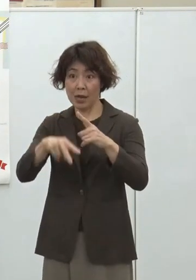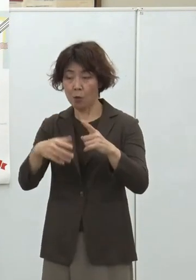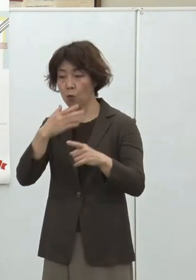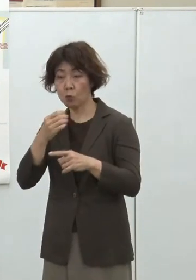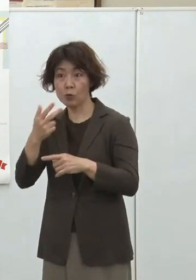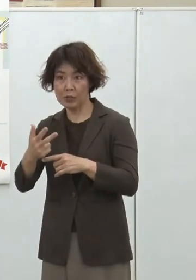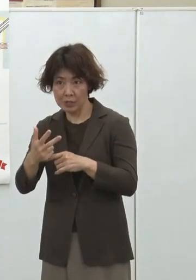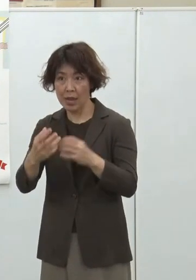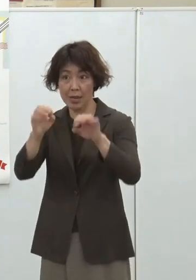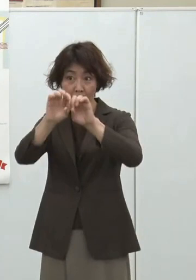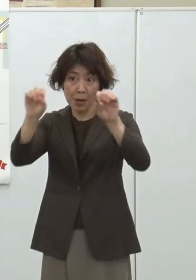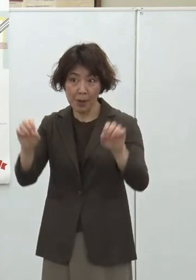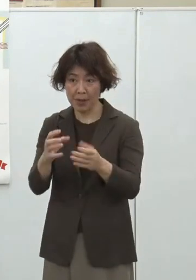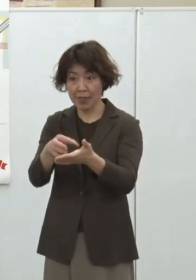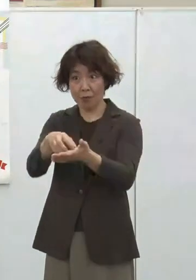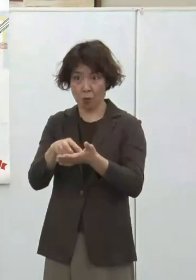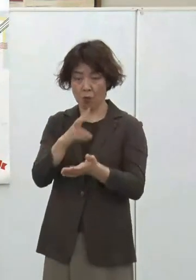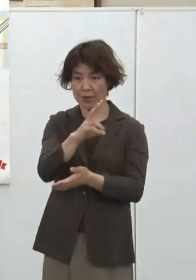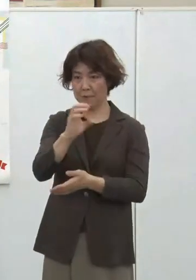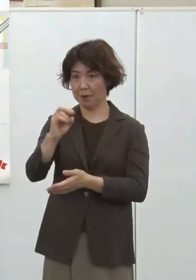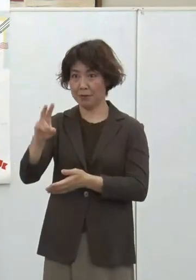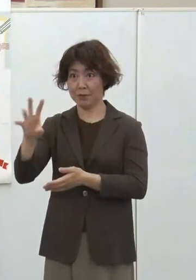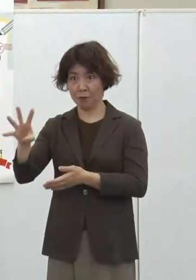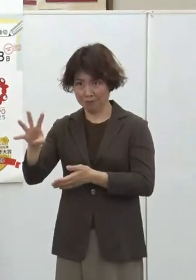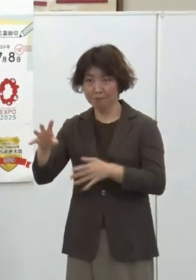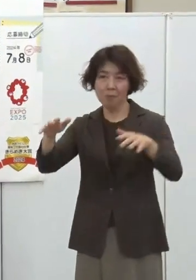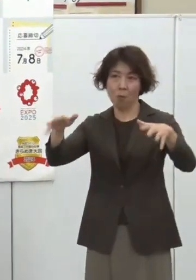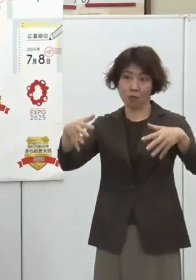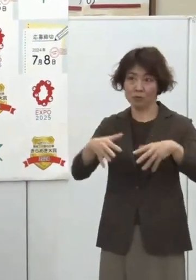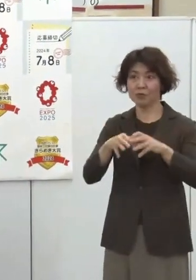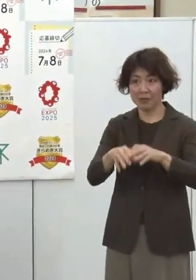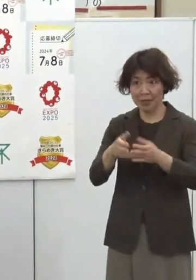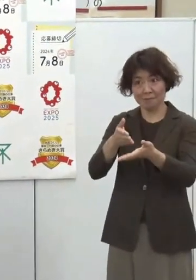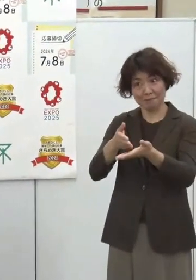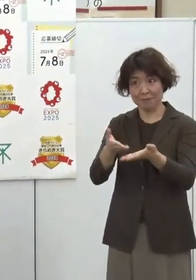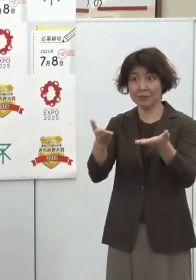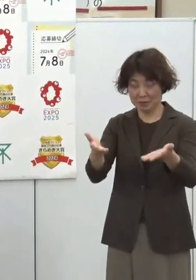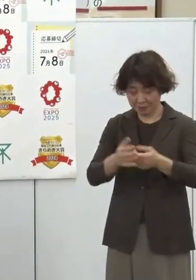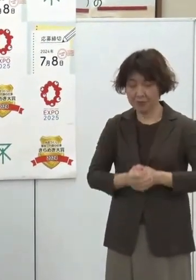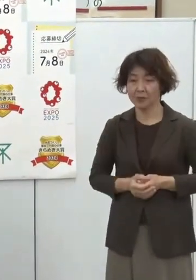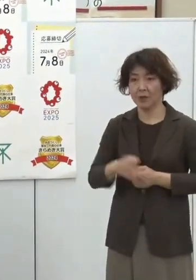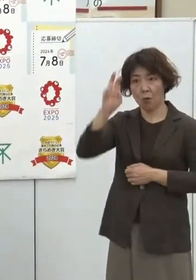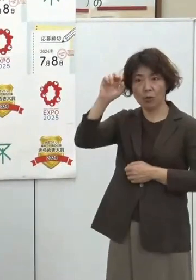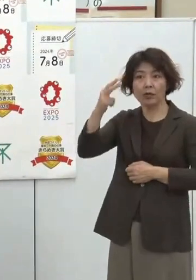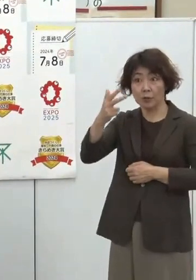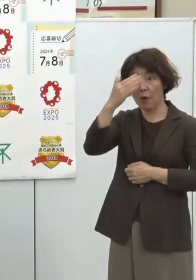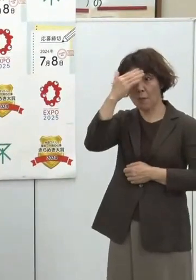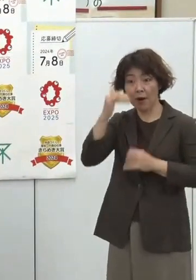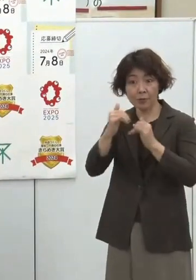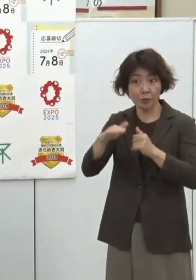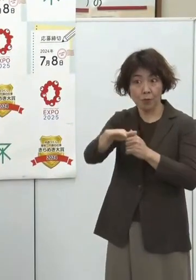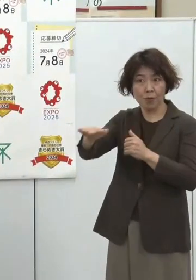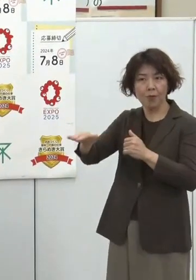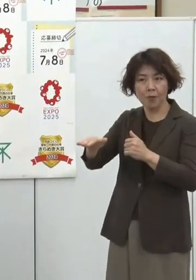賞2024のエピソードの募集についてお知らせをいたします。大阪市では若い世代をはじめ